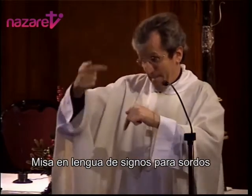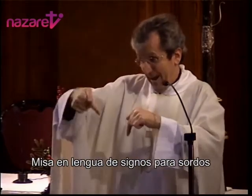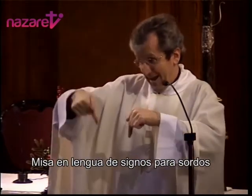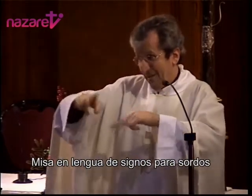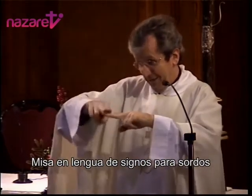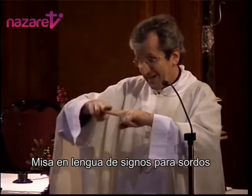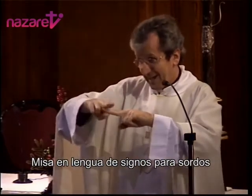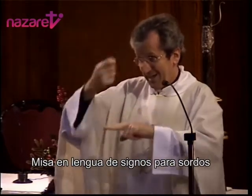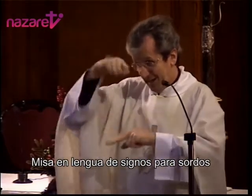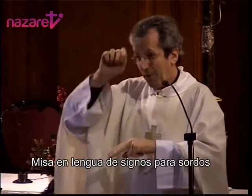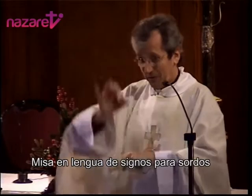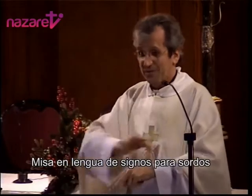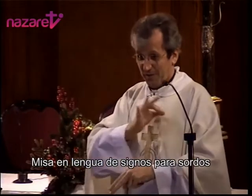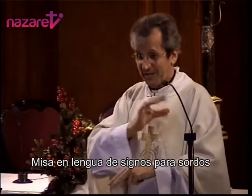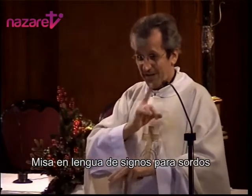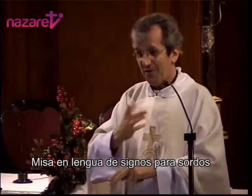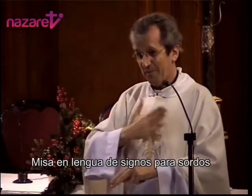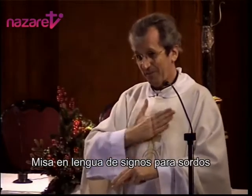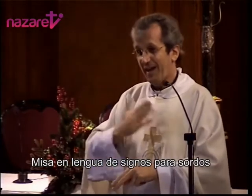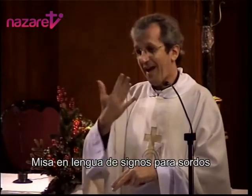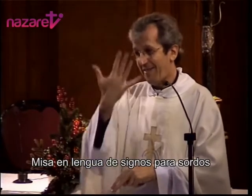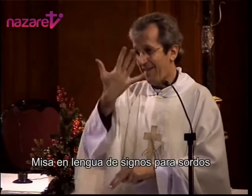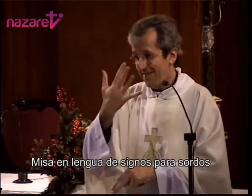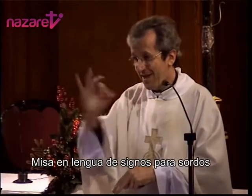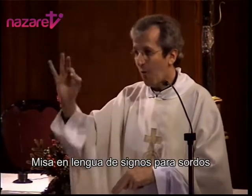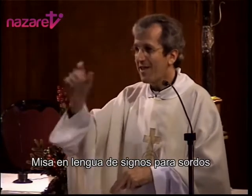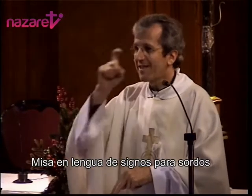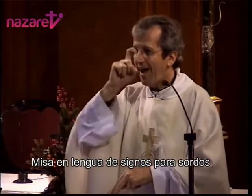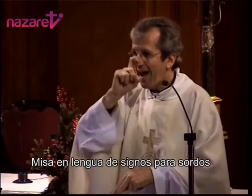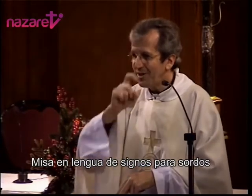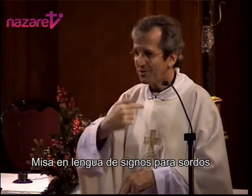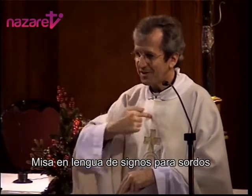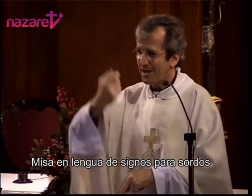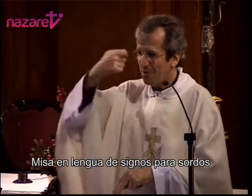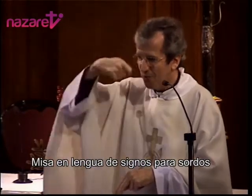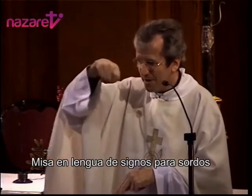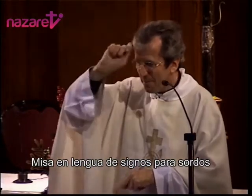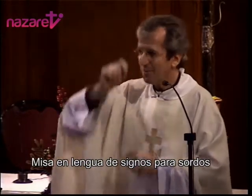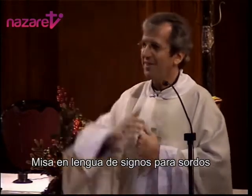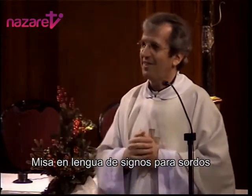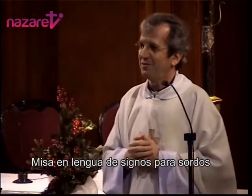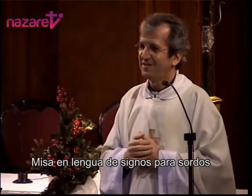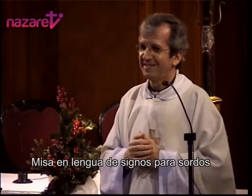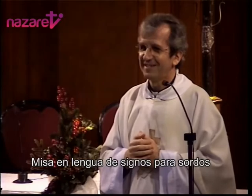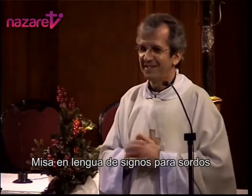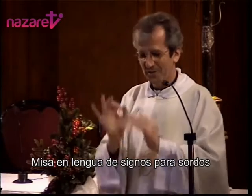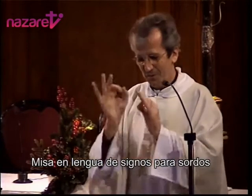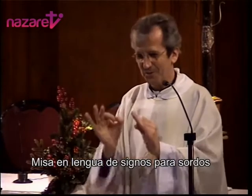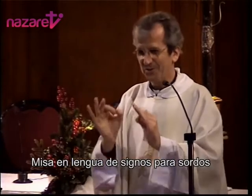en la fiesta del bautismo del Señor, hace 50 años que yo fui bautizado. Justo